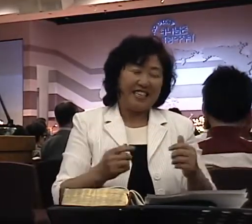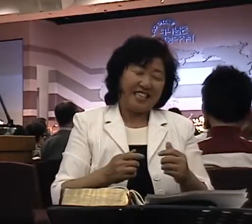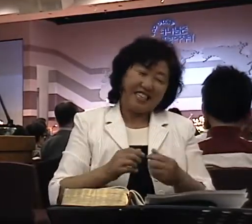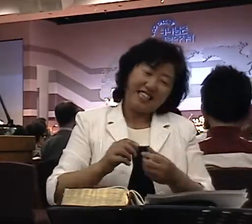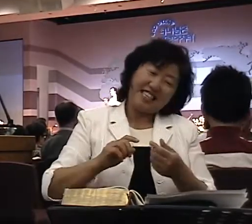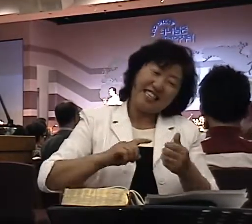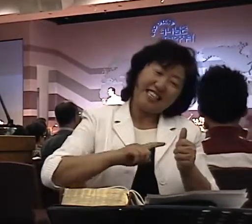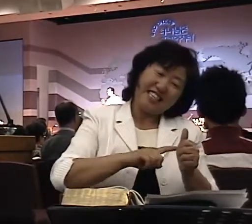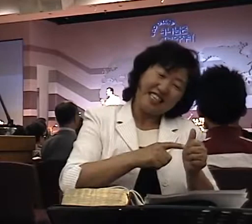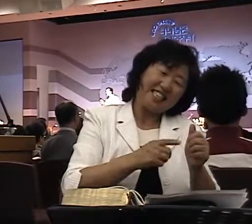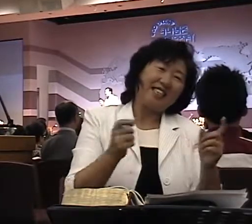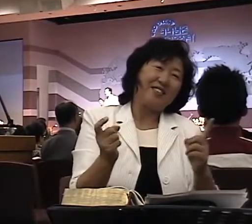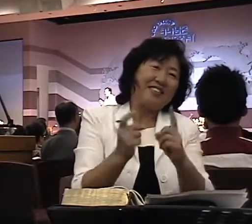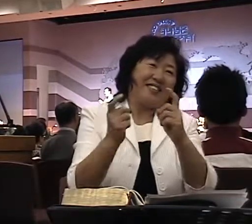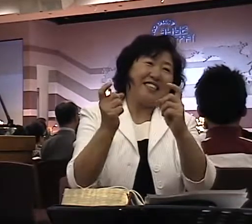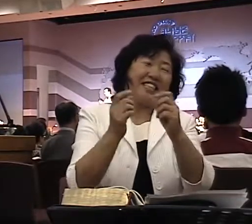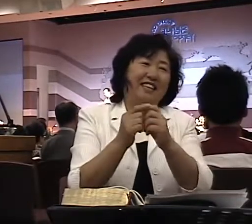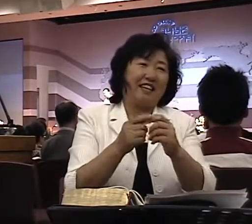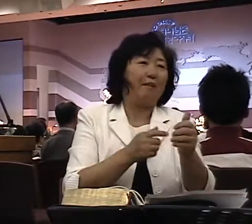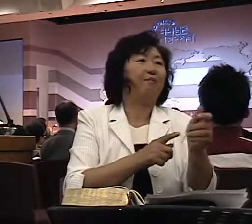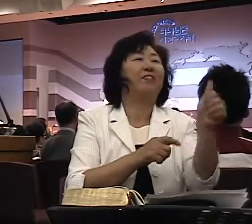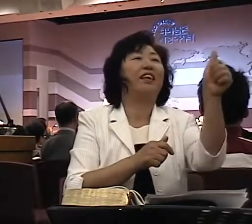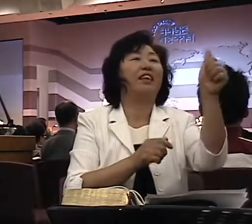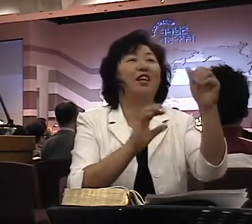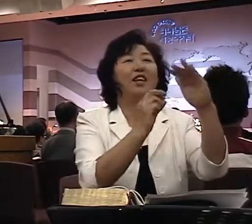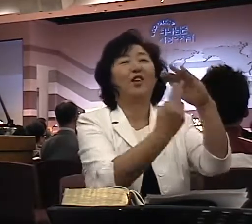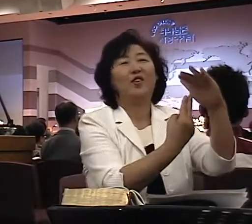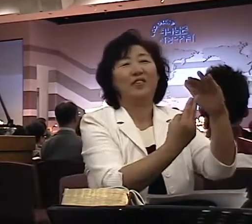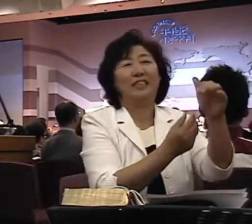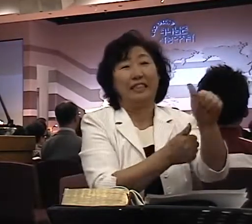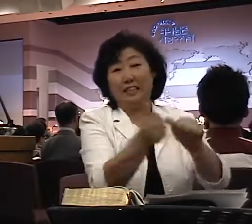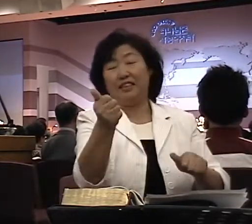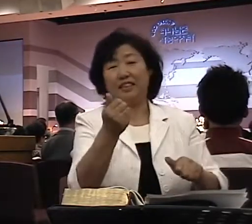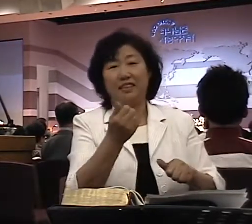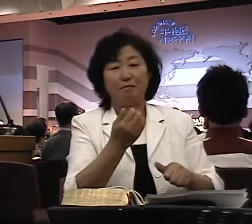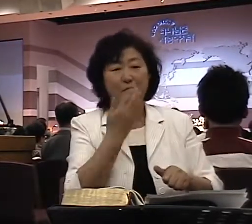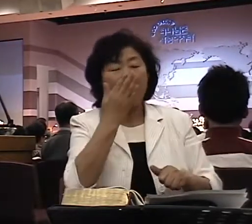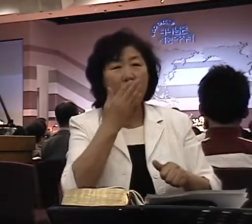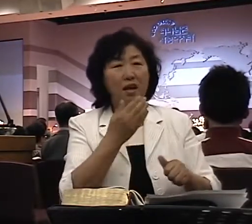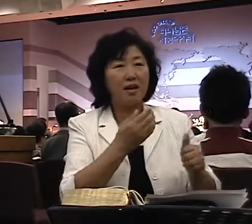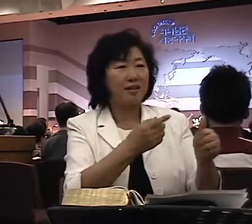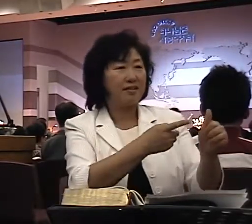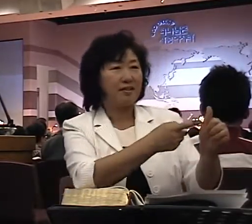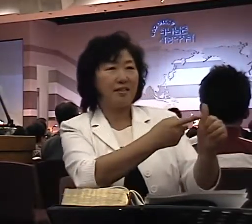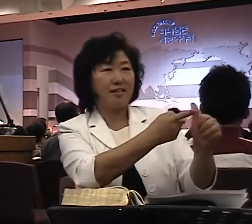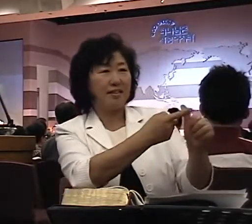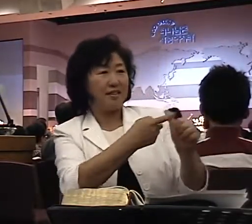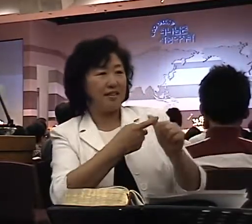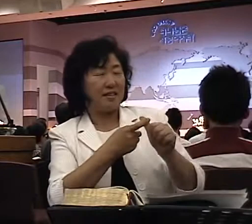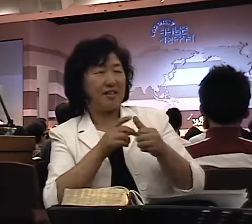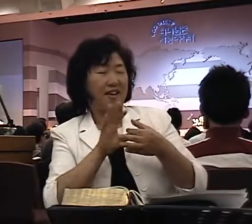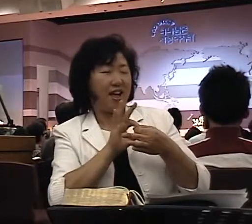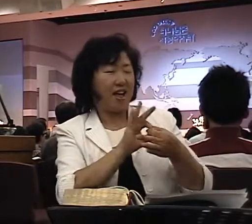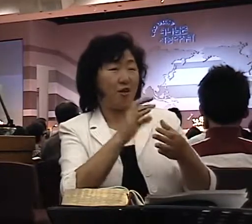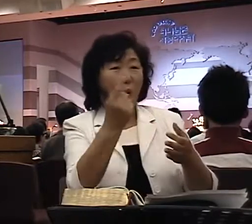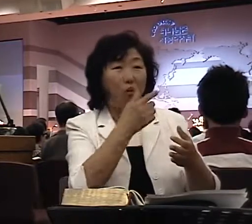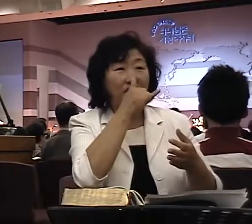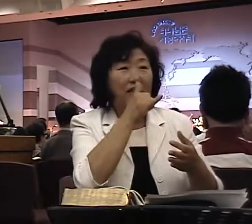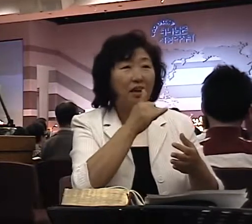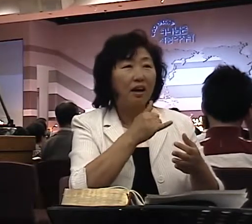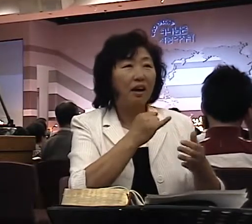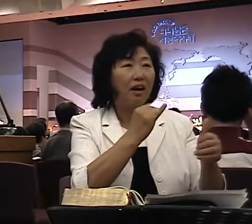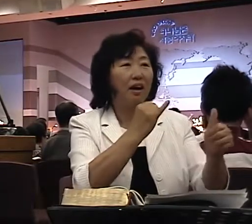이것이 기회예요. 이것이 기회. 유혹이 계속 올 수 있거든요. 계속 올 수 있는데 내가 노하면